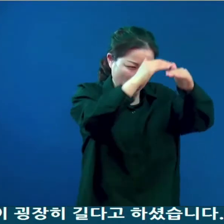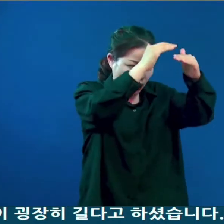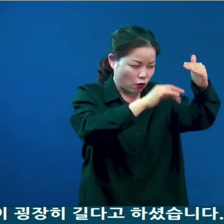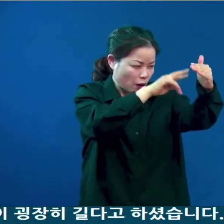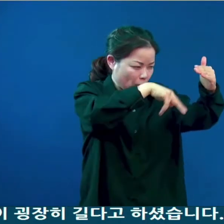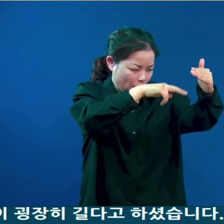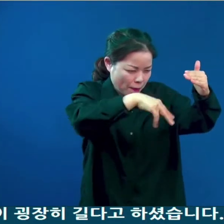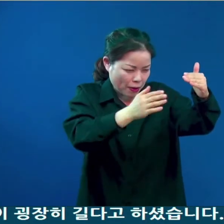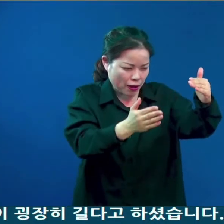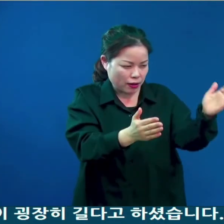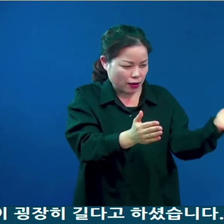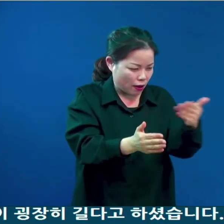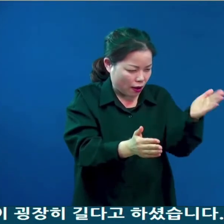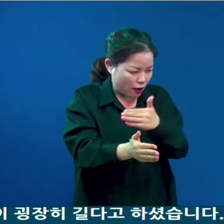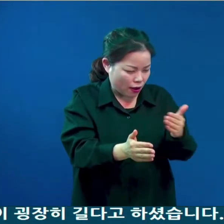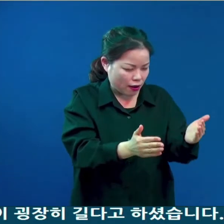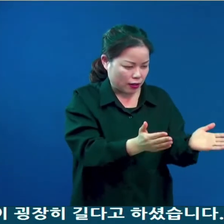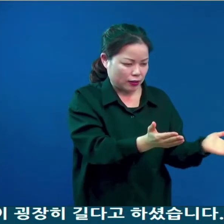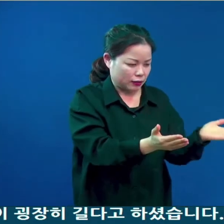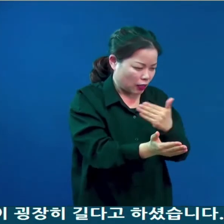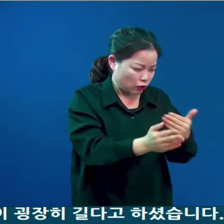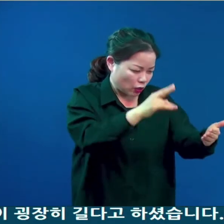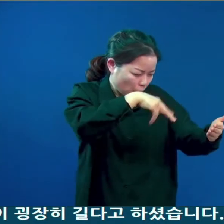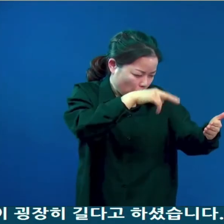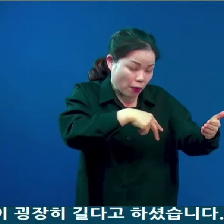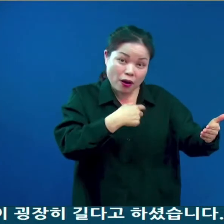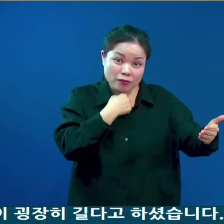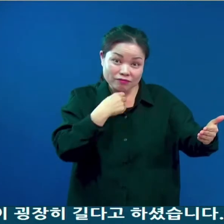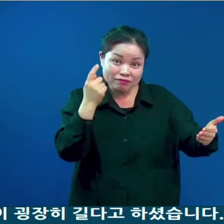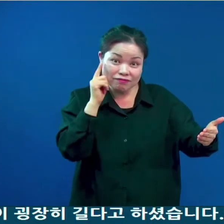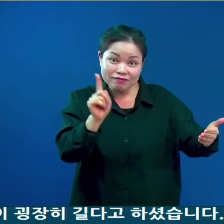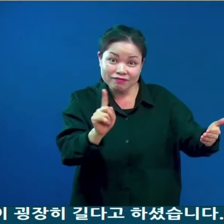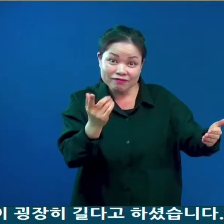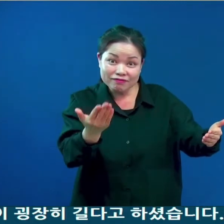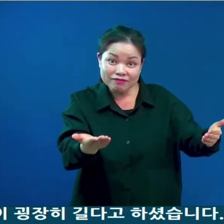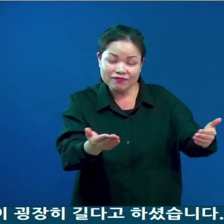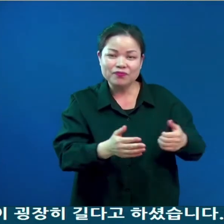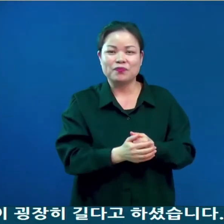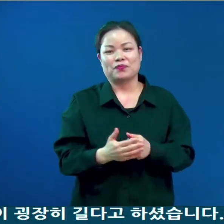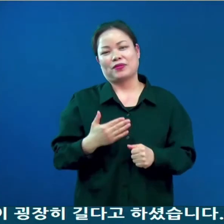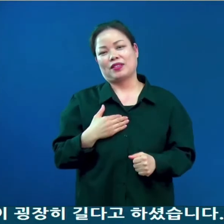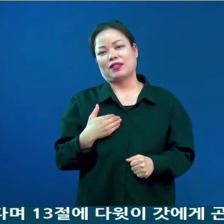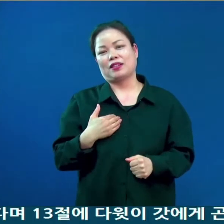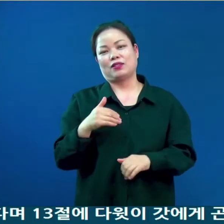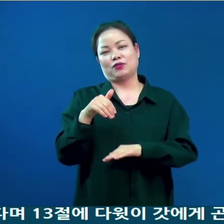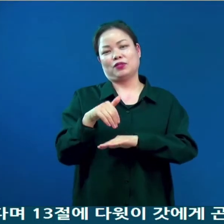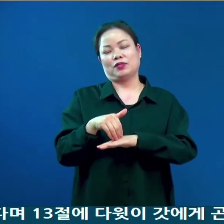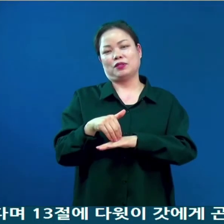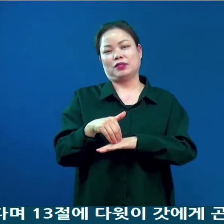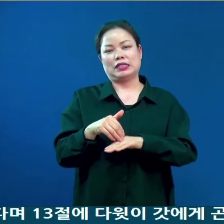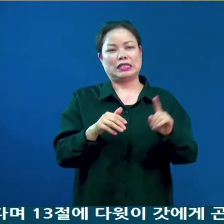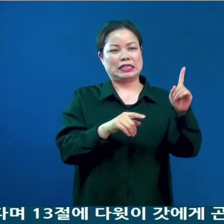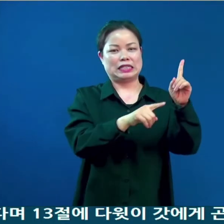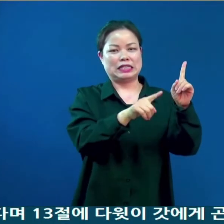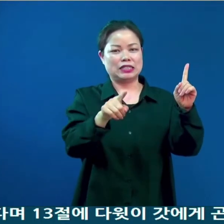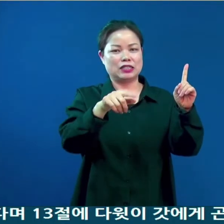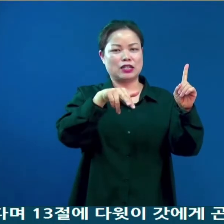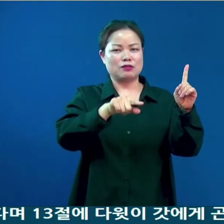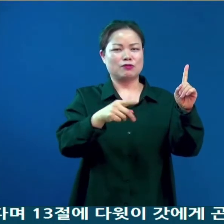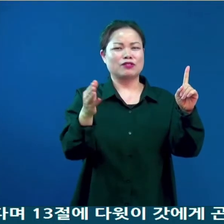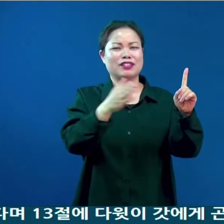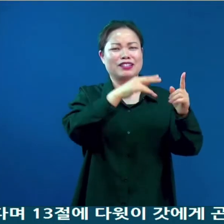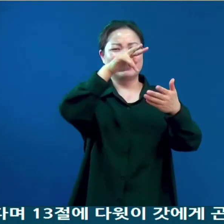읽고 싶은 그런 마음이 혹시 들지 않으셨습니까? 그래서 제가 후회했습니다. 1절부터 읽었어야